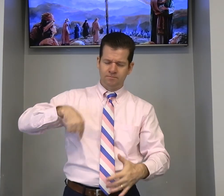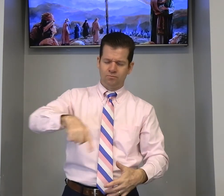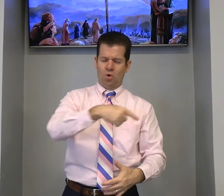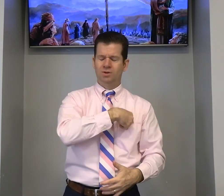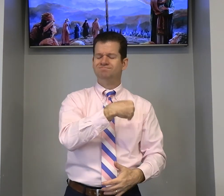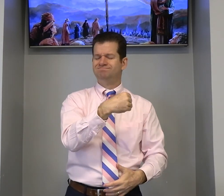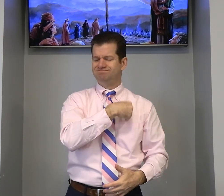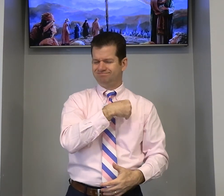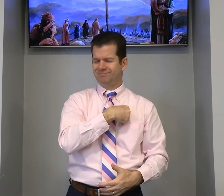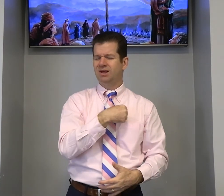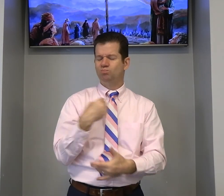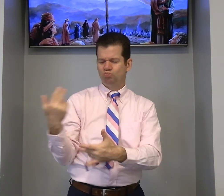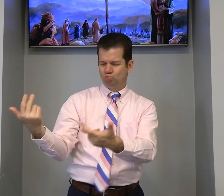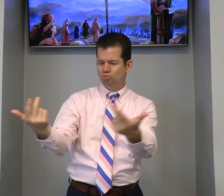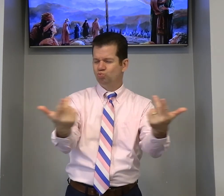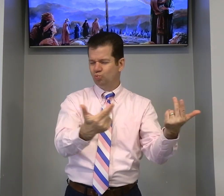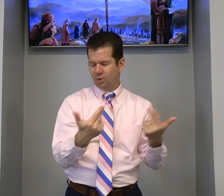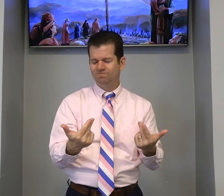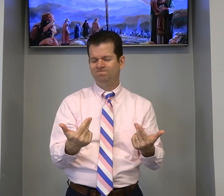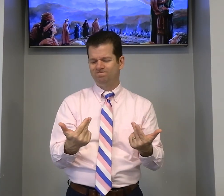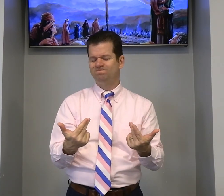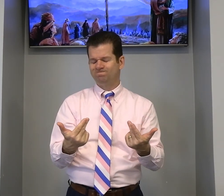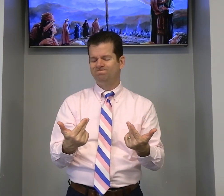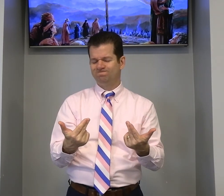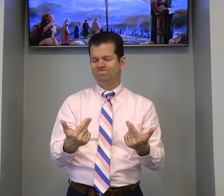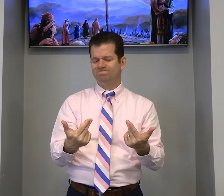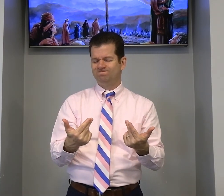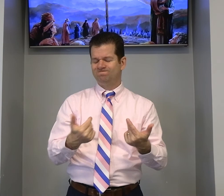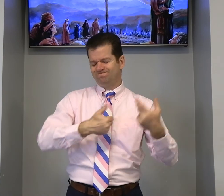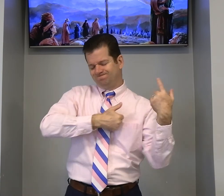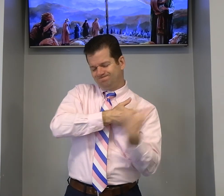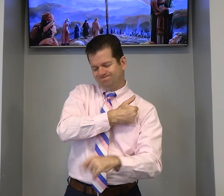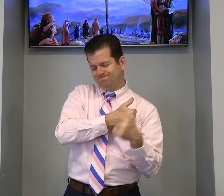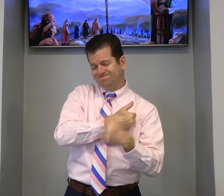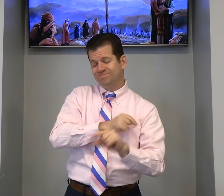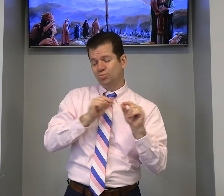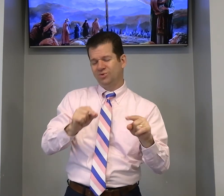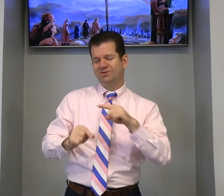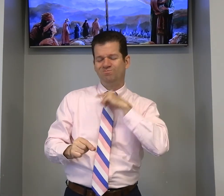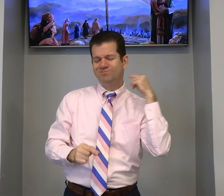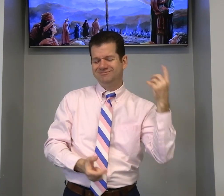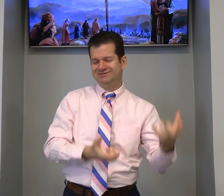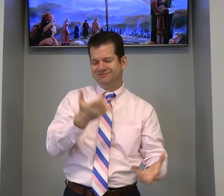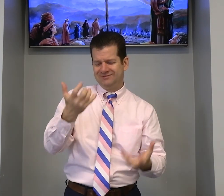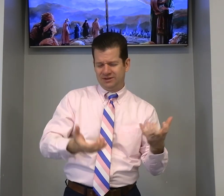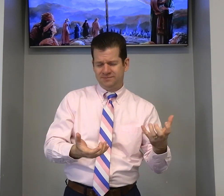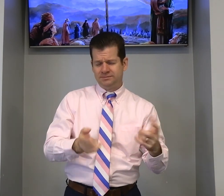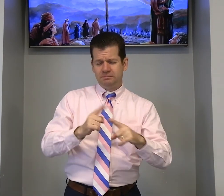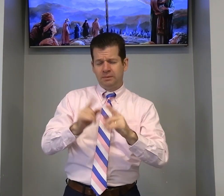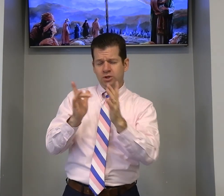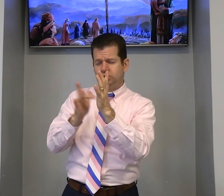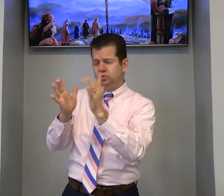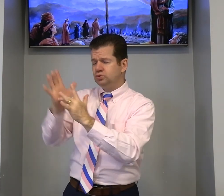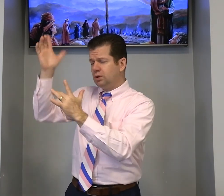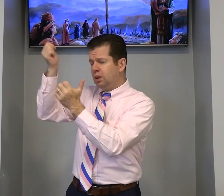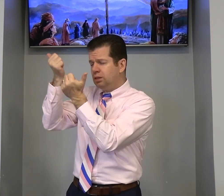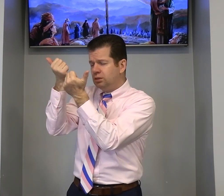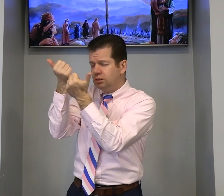Jesus, nós somos pecadores, todos nós iguais, e temos o castigo de morte, mas